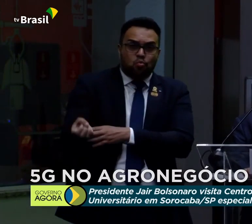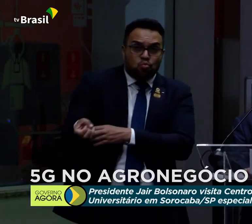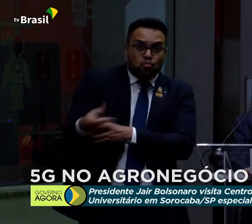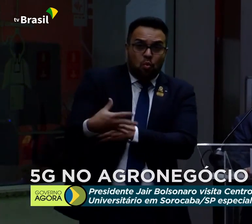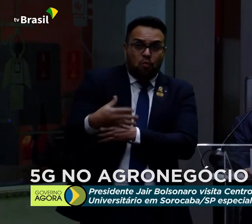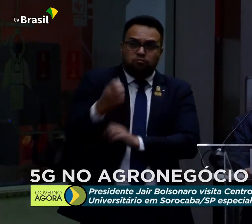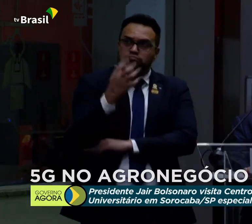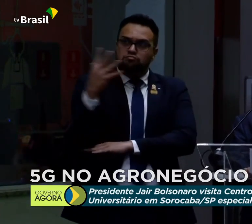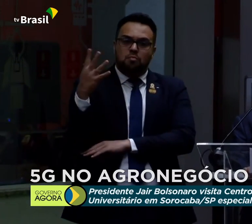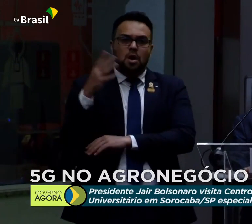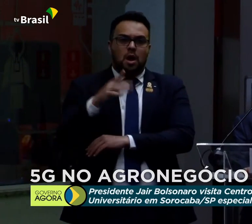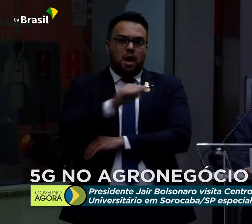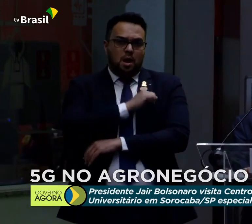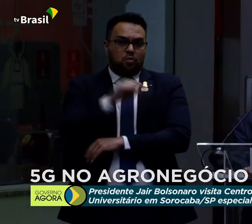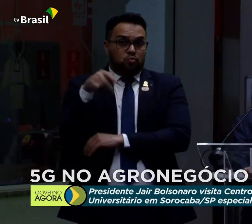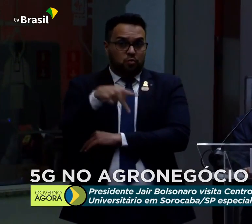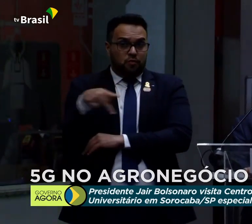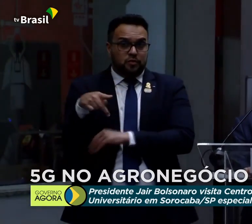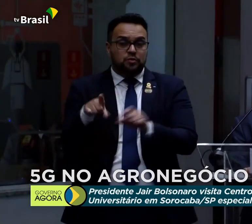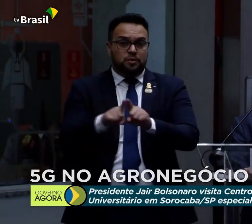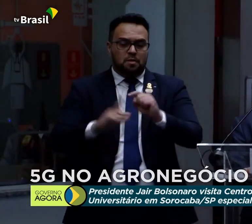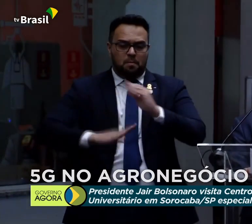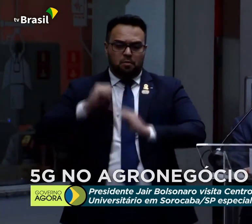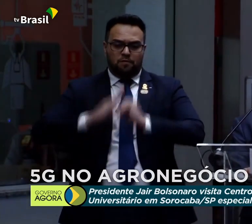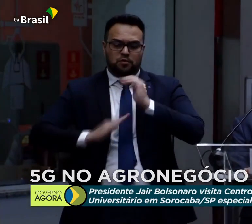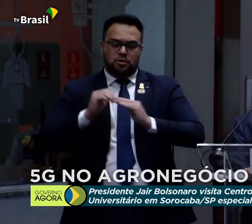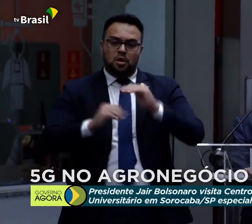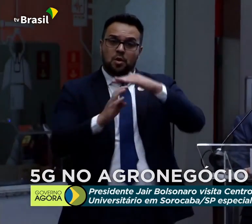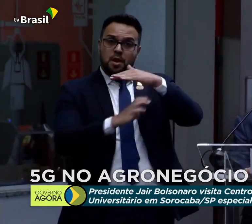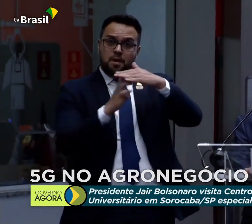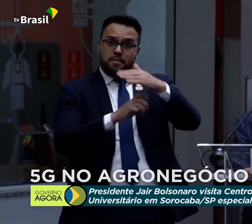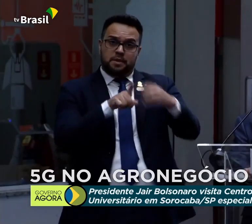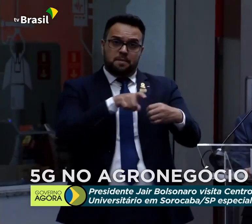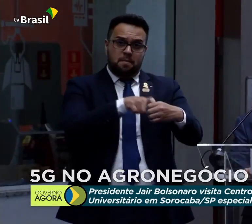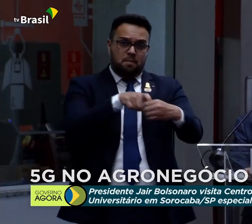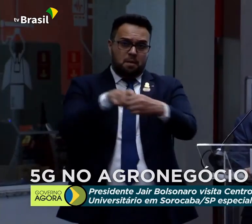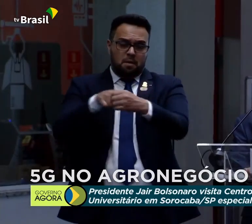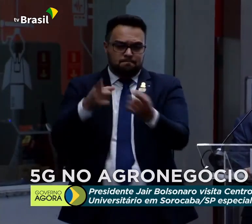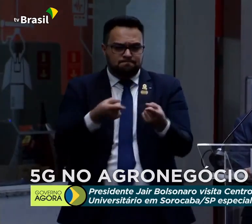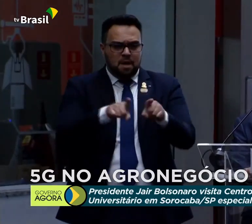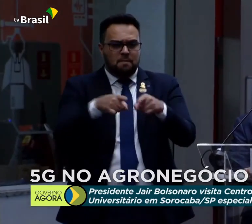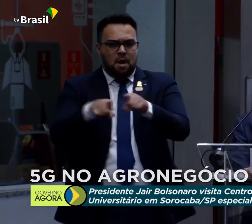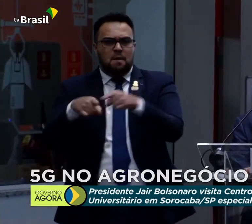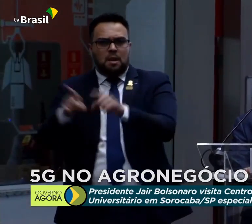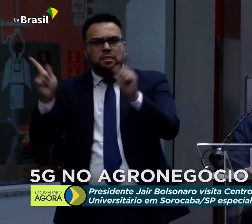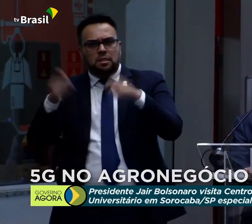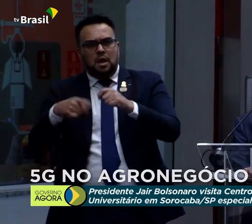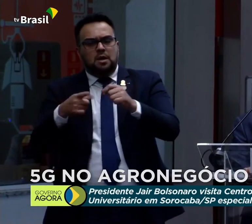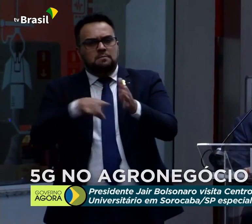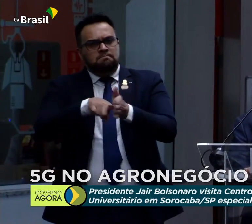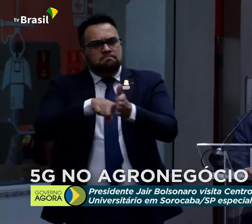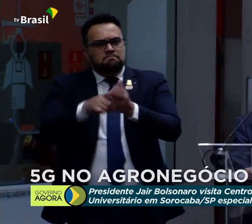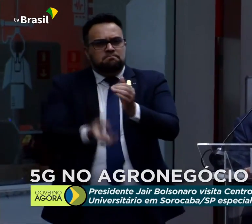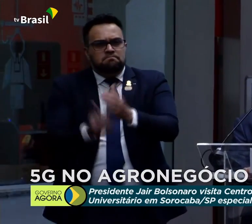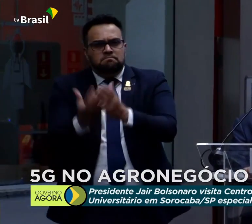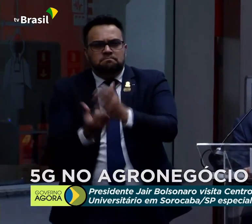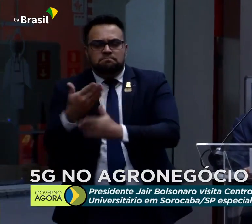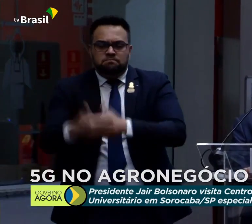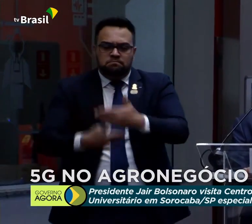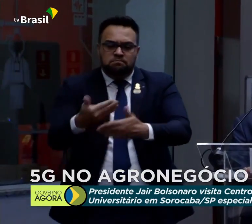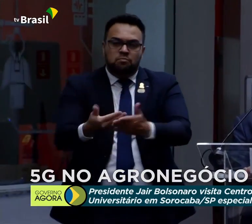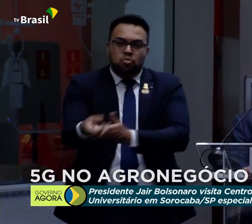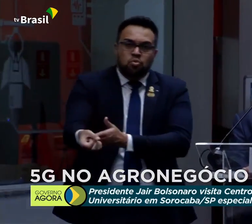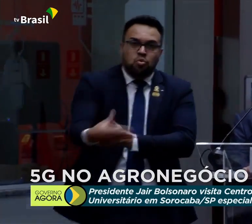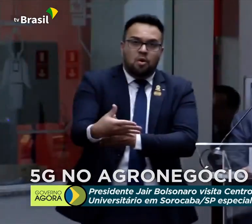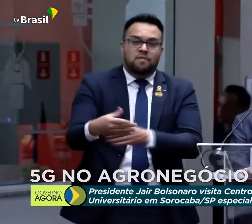no qual alunos, professores, profissionais e empresas parceiras têm campo para desenvolver novos projetos, novas ideias, novas